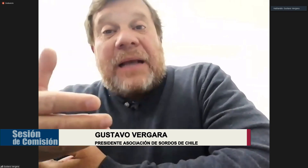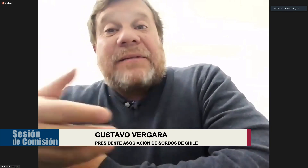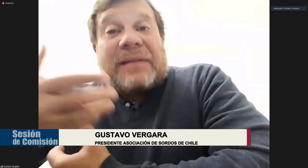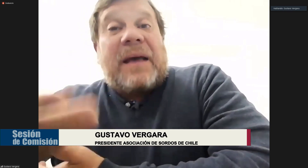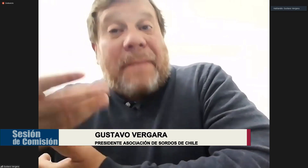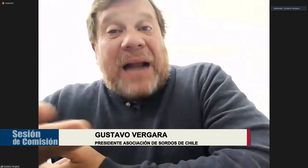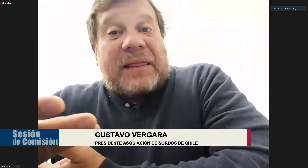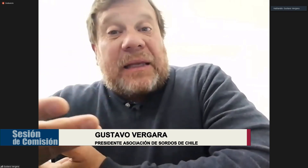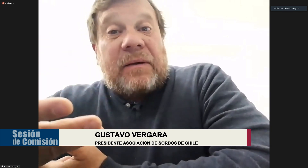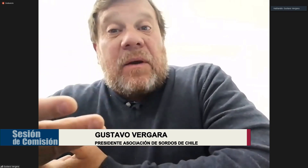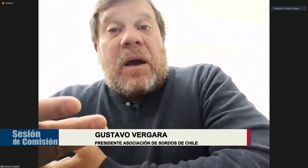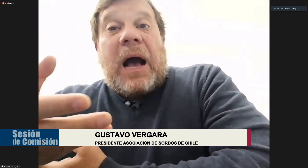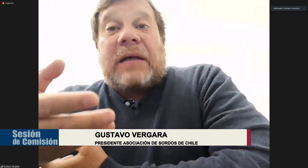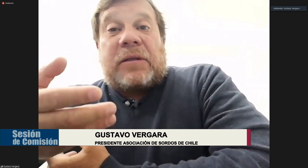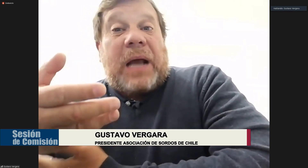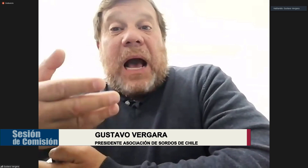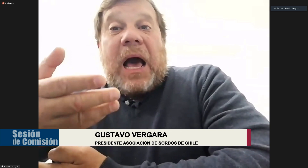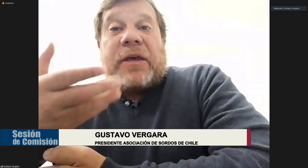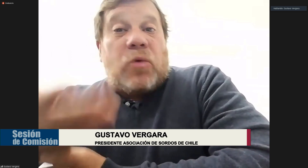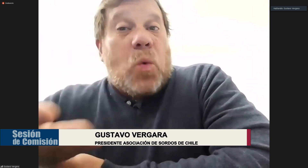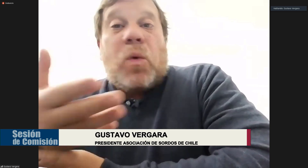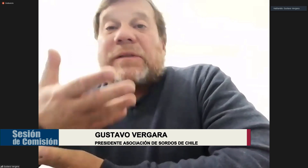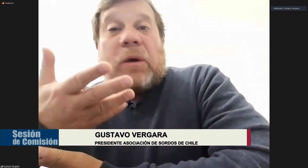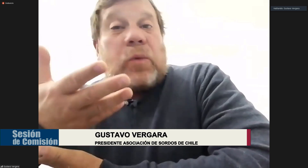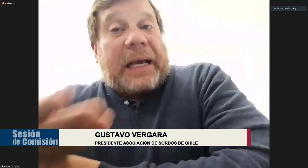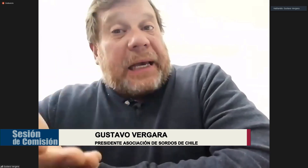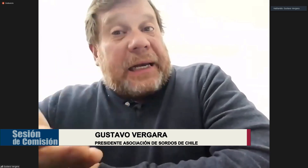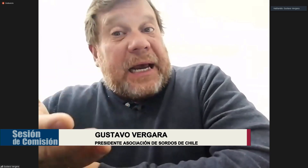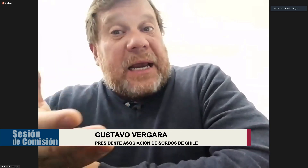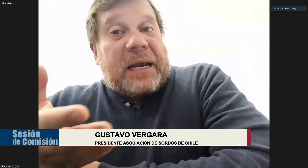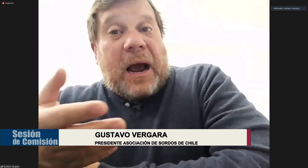hace parte, hace una denuncia, una querella, un